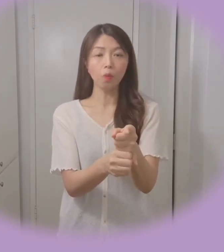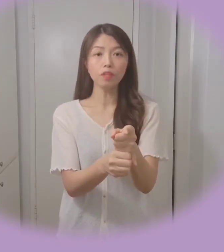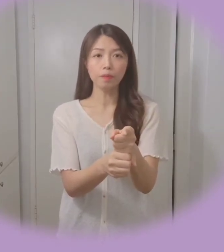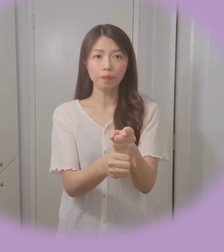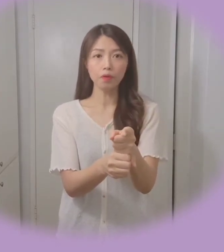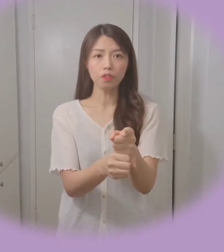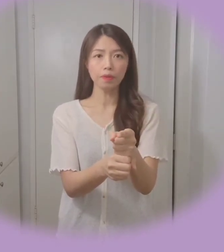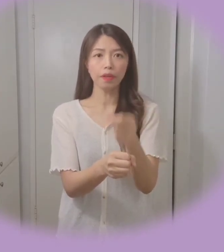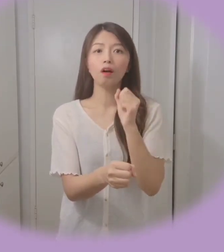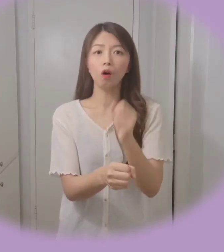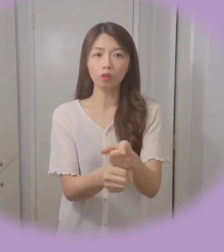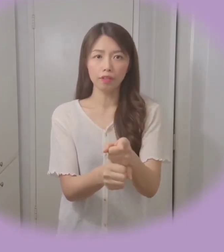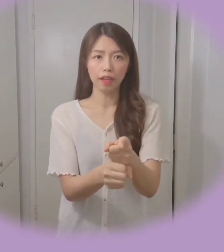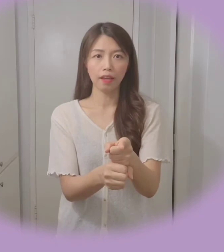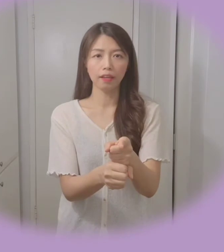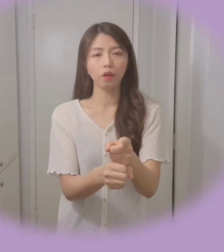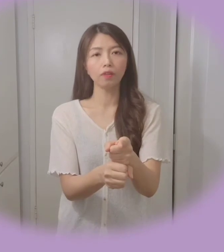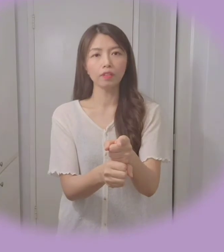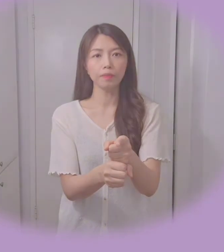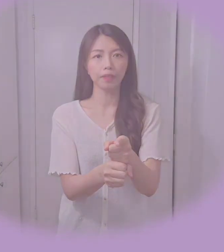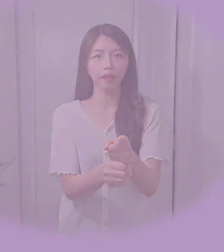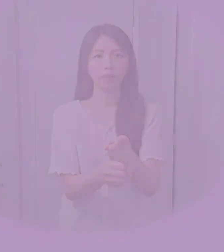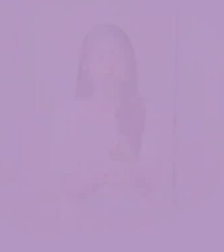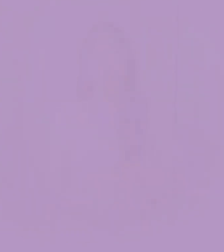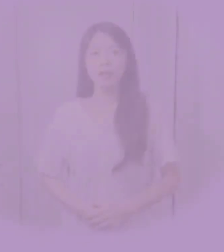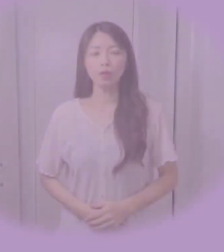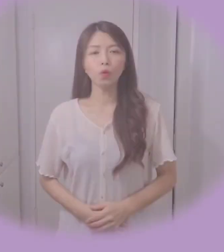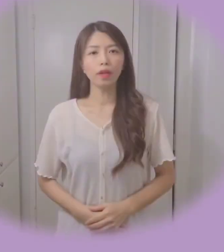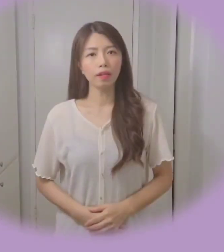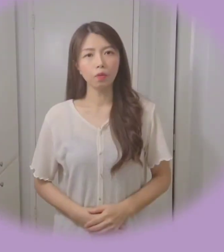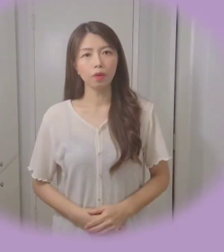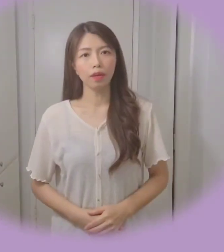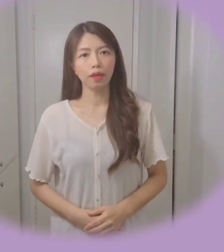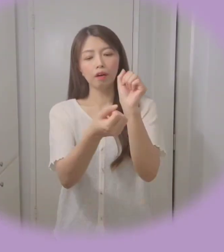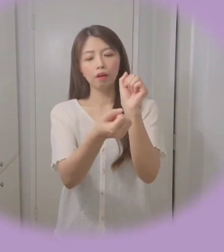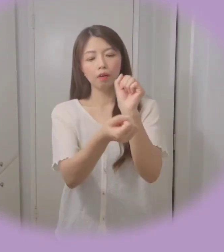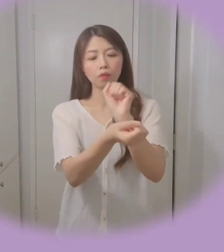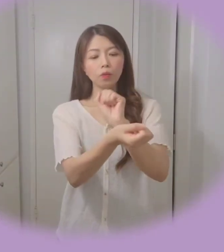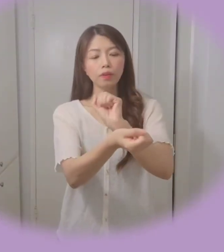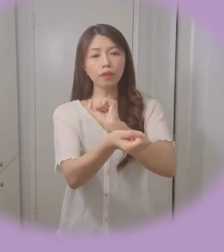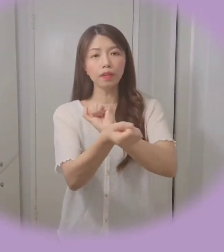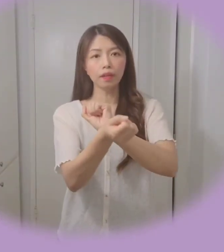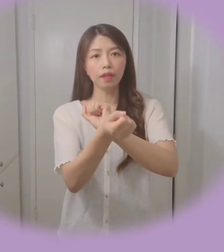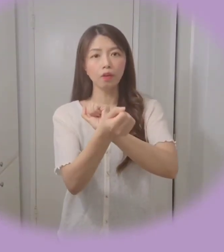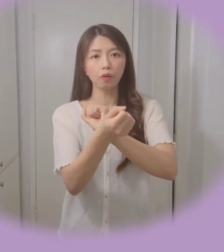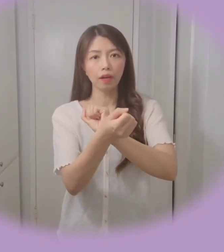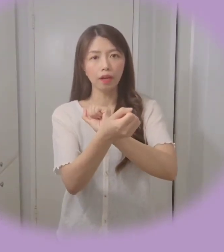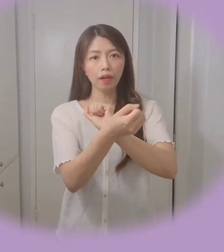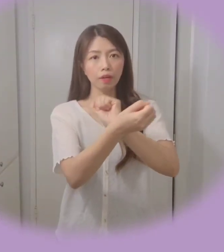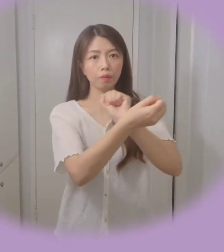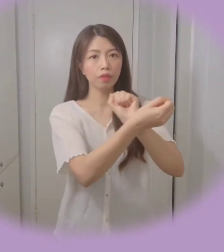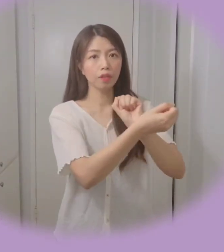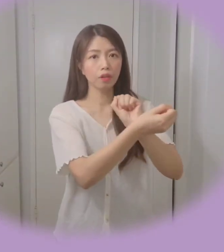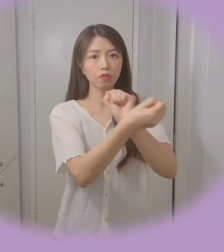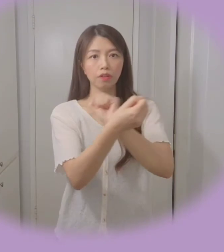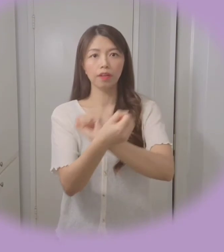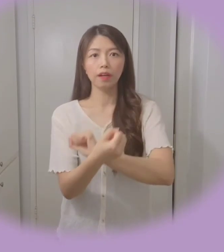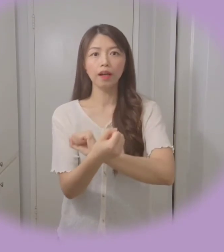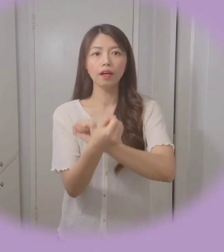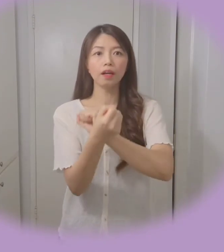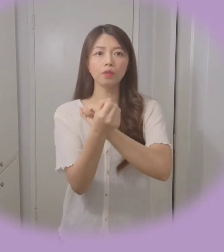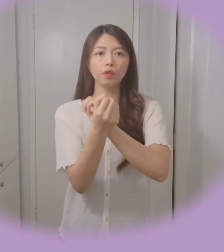이렇게 검지만 펴주시면 돼요. 어느새 이런 뜻입니다. 핀 꽃 한 송이. 손등끼리 이렇게